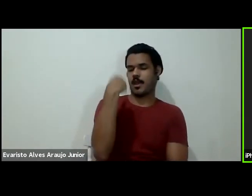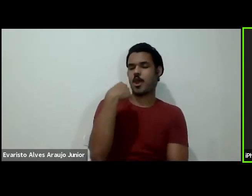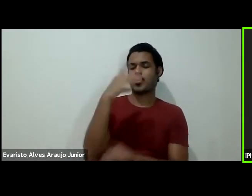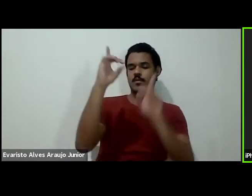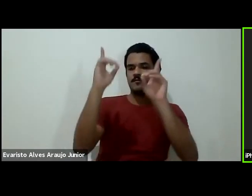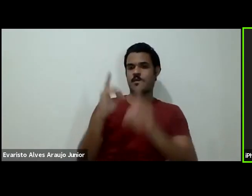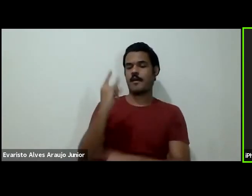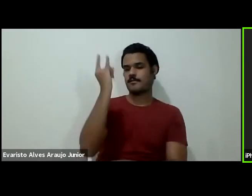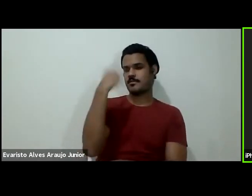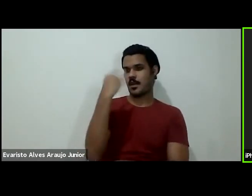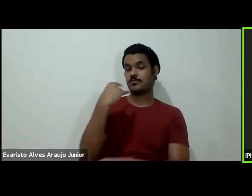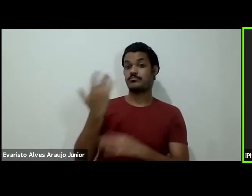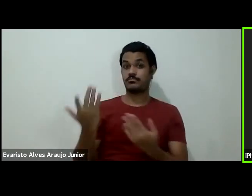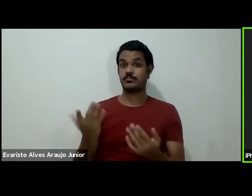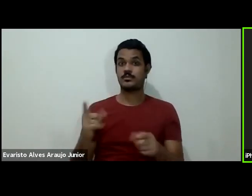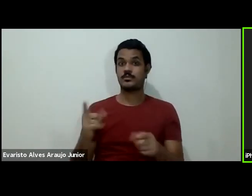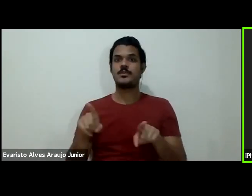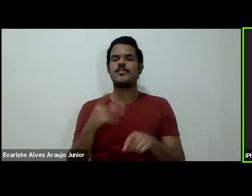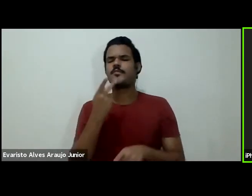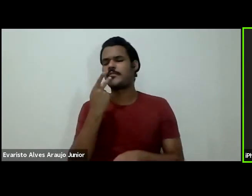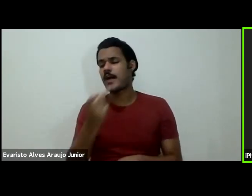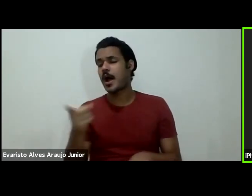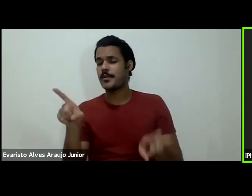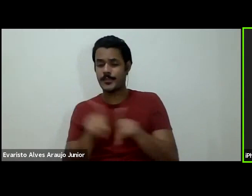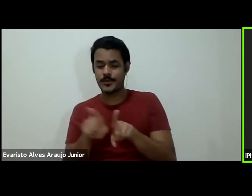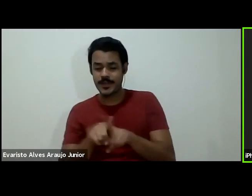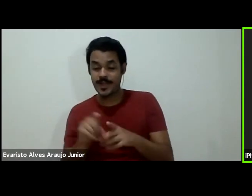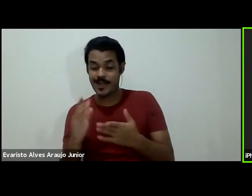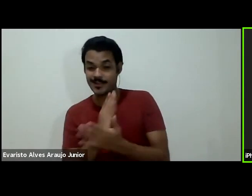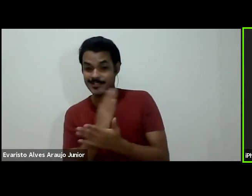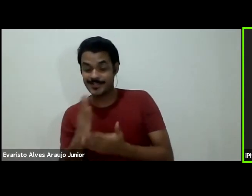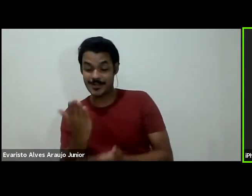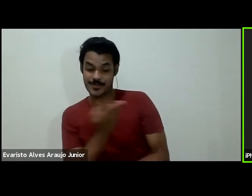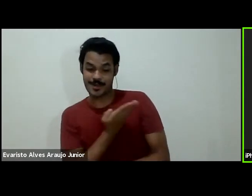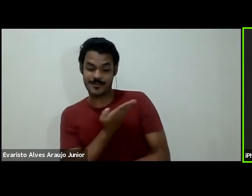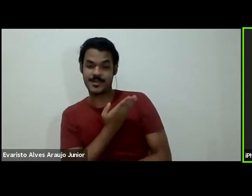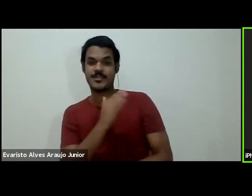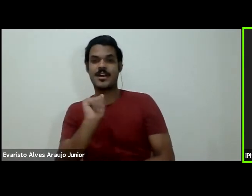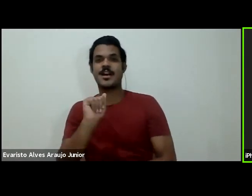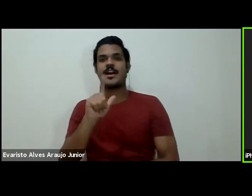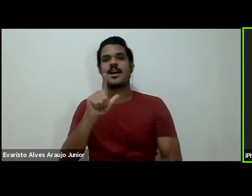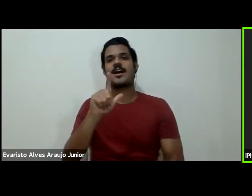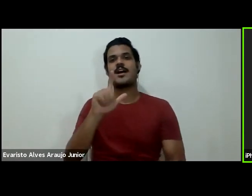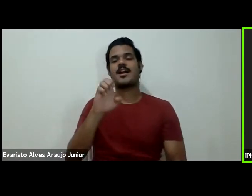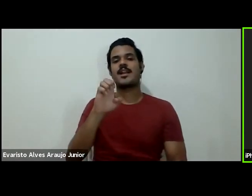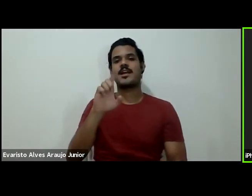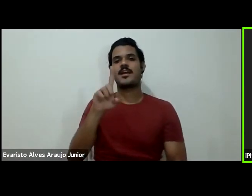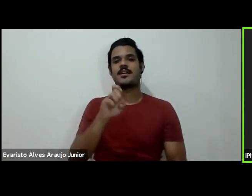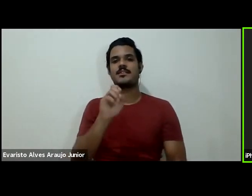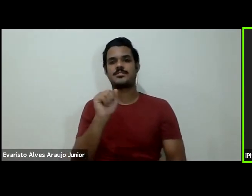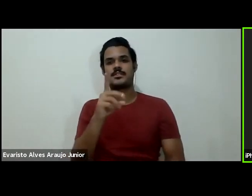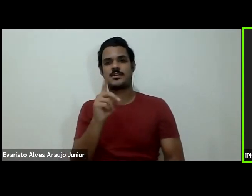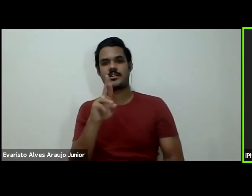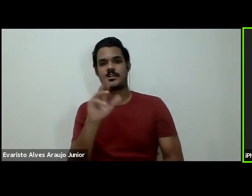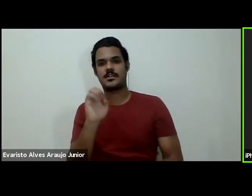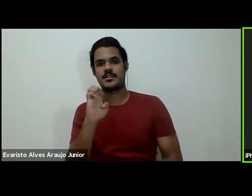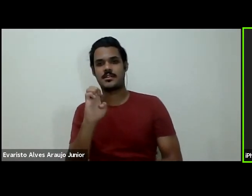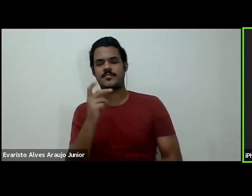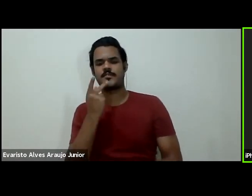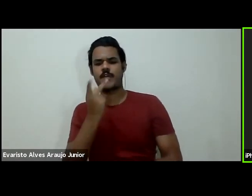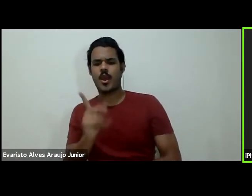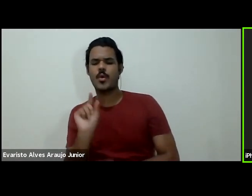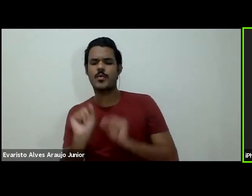eu digo sou uma pessoa cega porque, certa vez, um amigo, Alexandre Baroni, me atentou para o detalhe que,